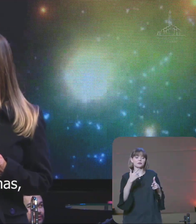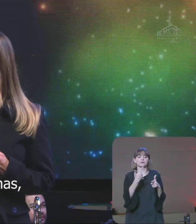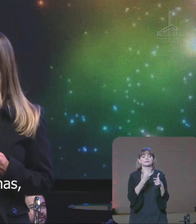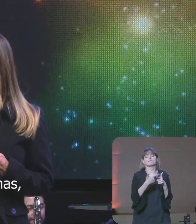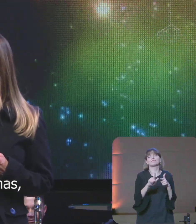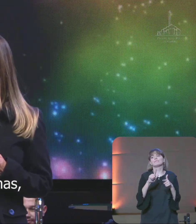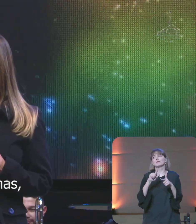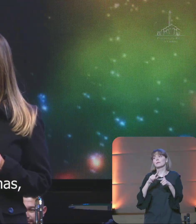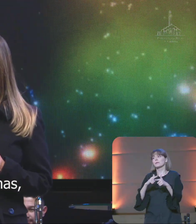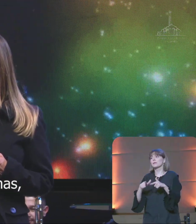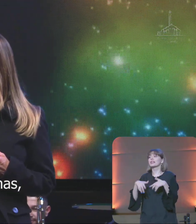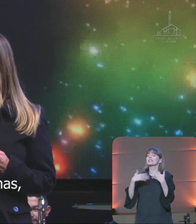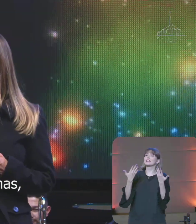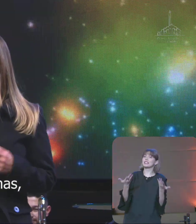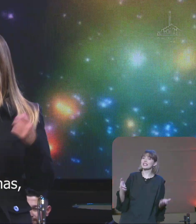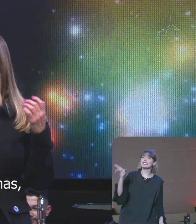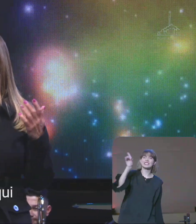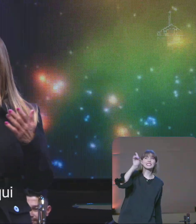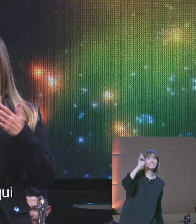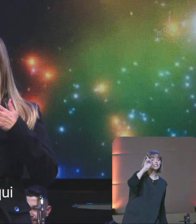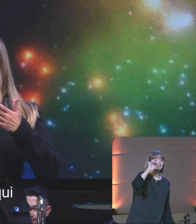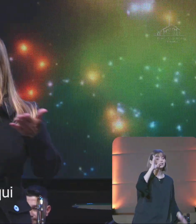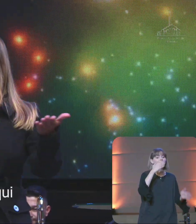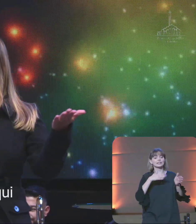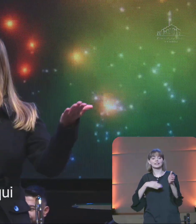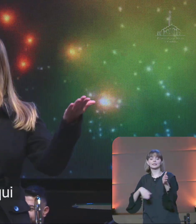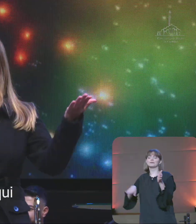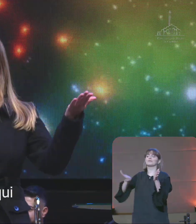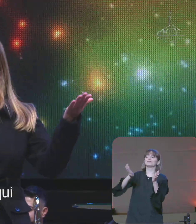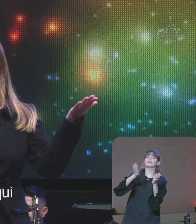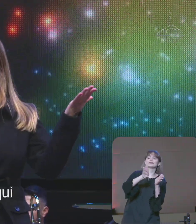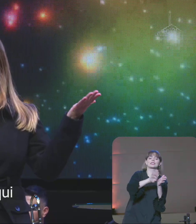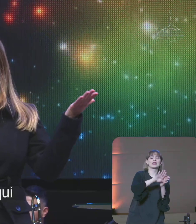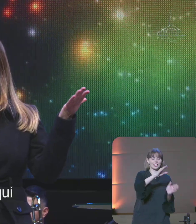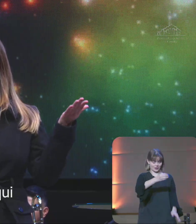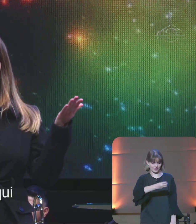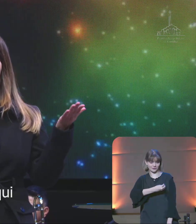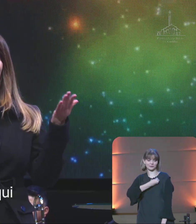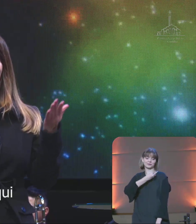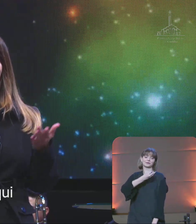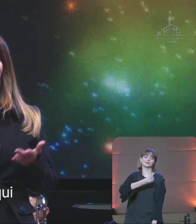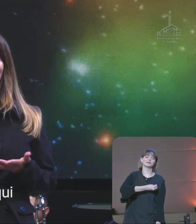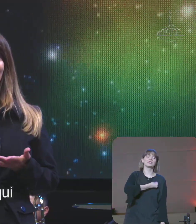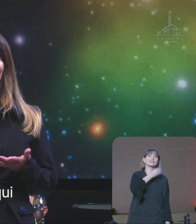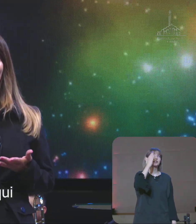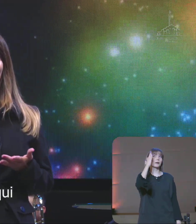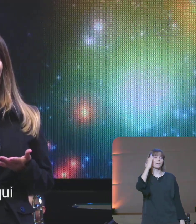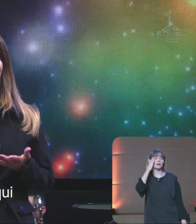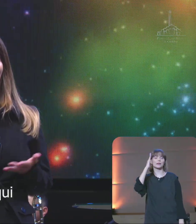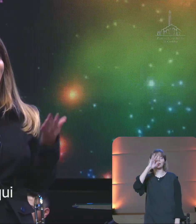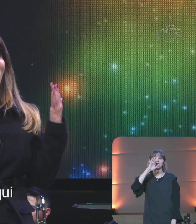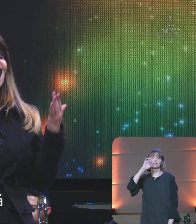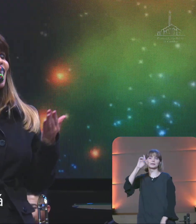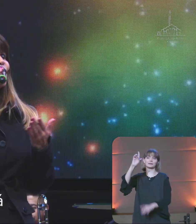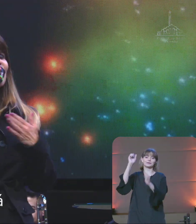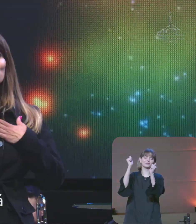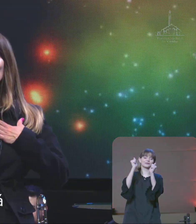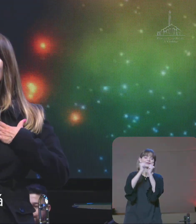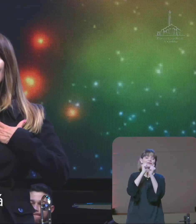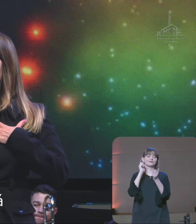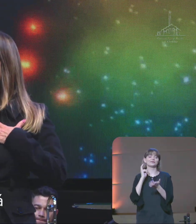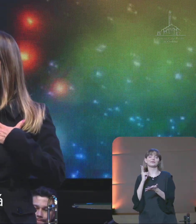mas até este dia viverei sabendo que estás aqui.